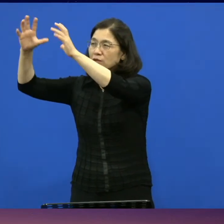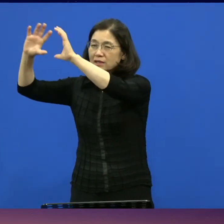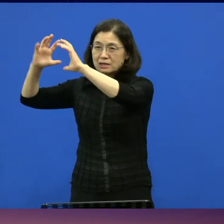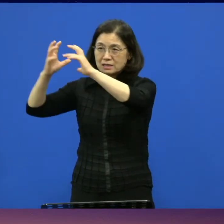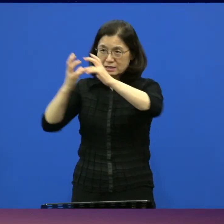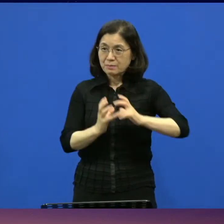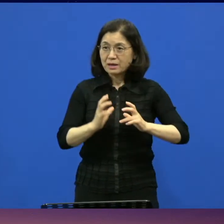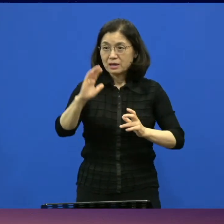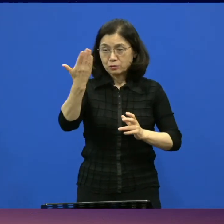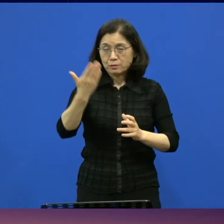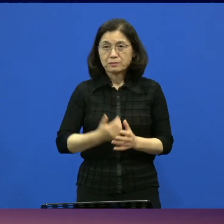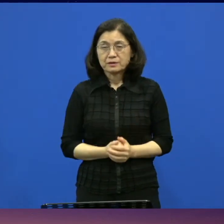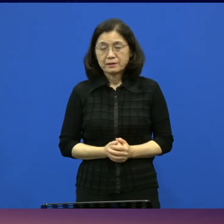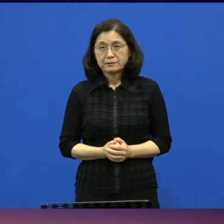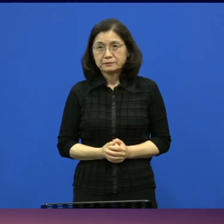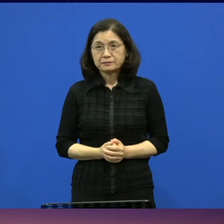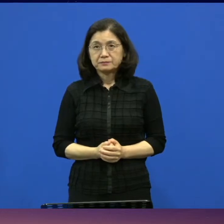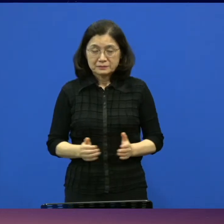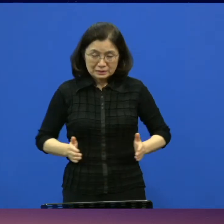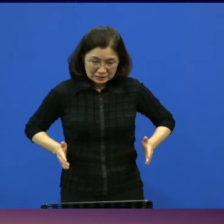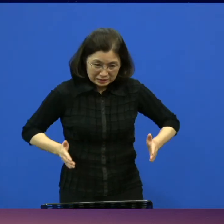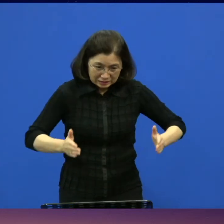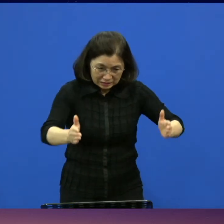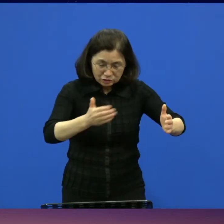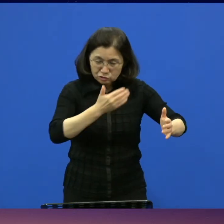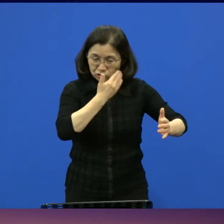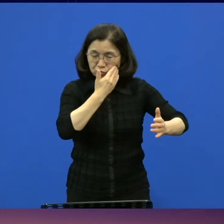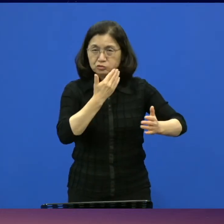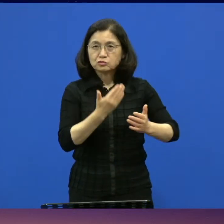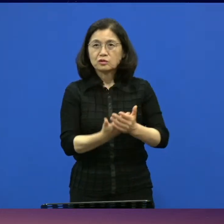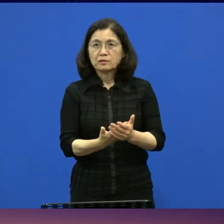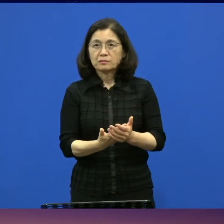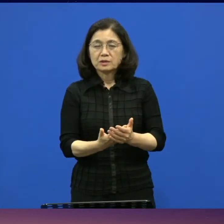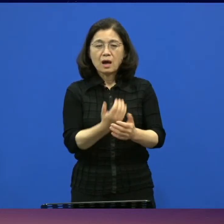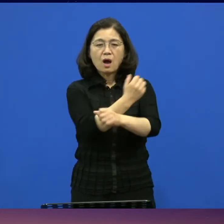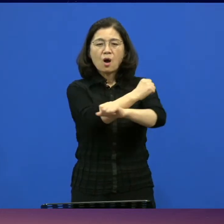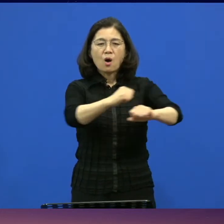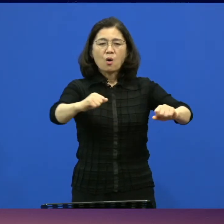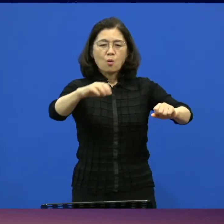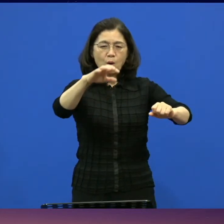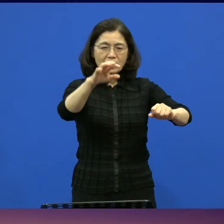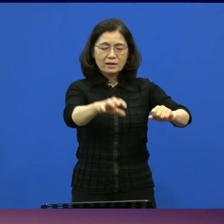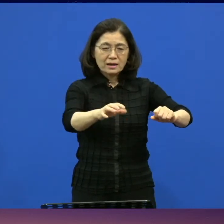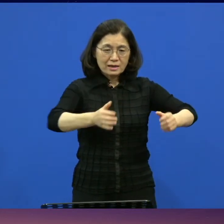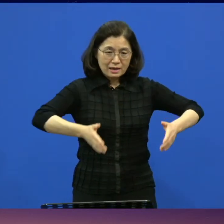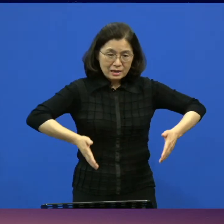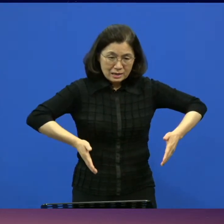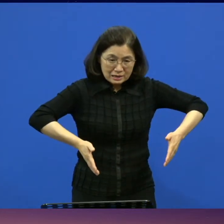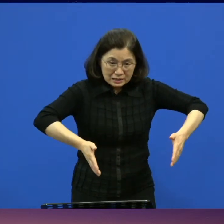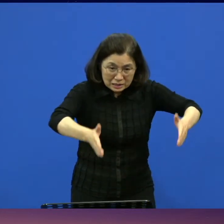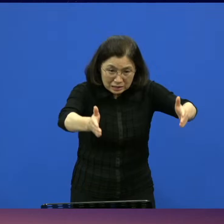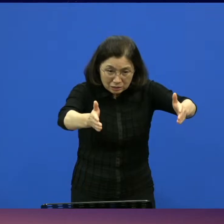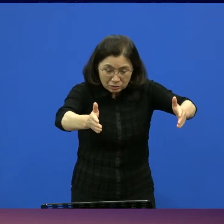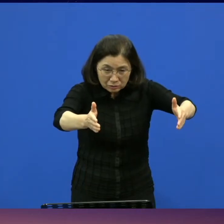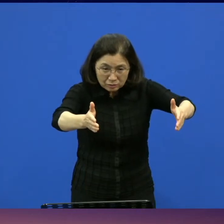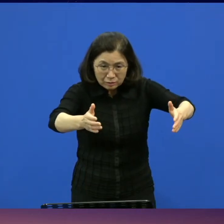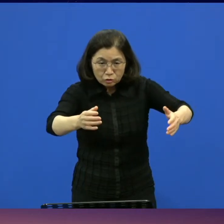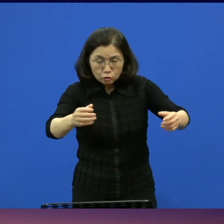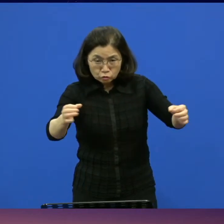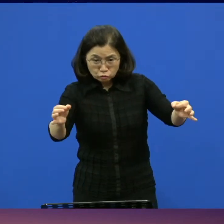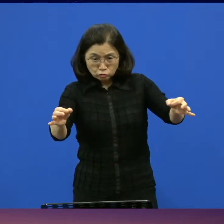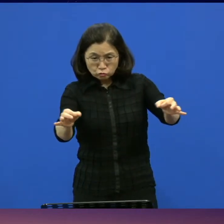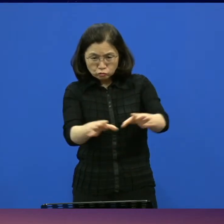자, 길이 중요합니다, 여러분. 이 길, 광야의 길은 순간적으로 사라져 버려요.